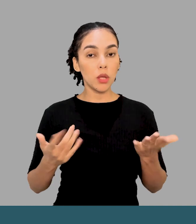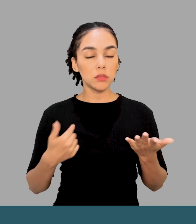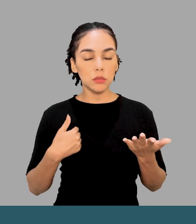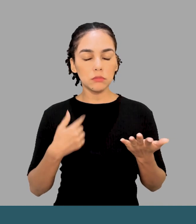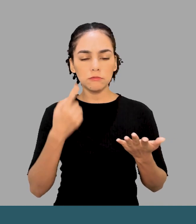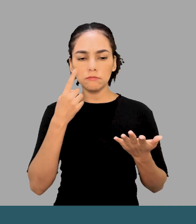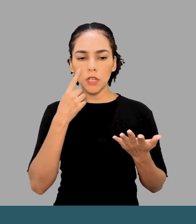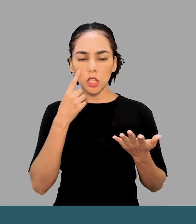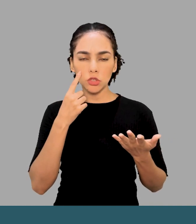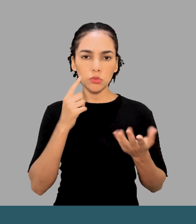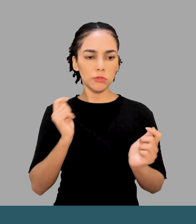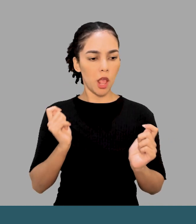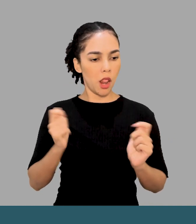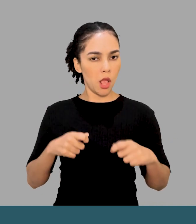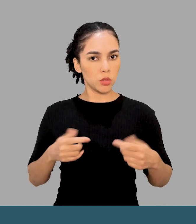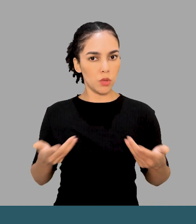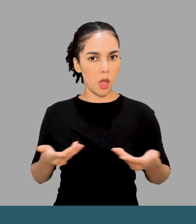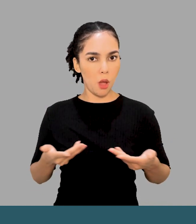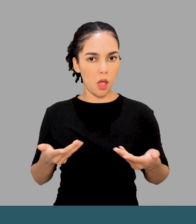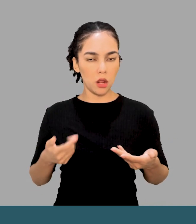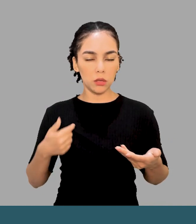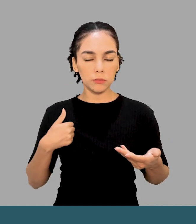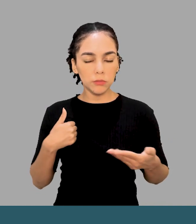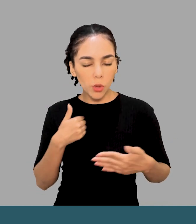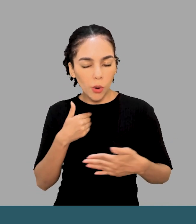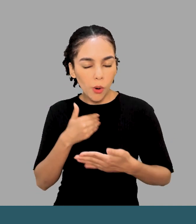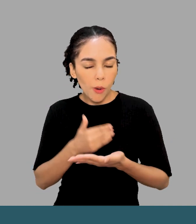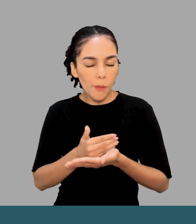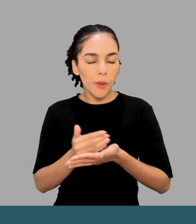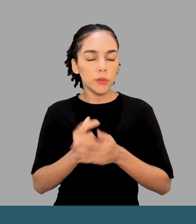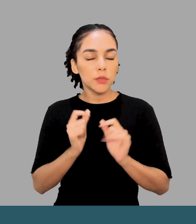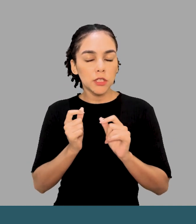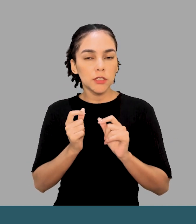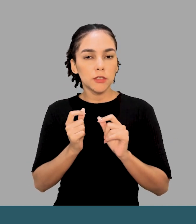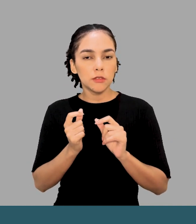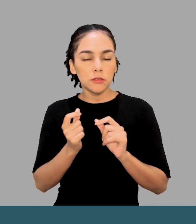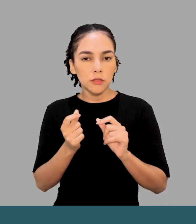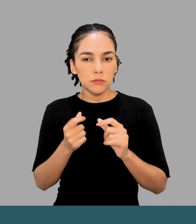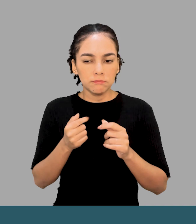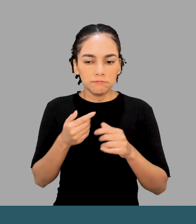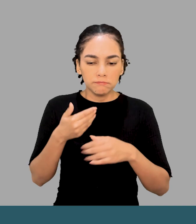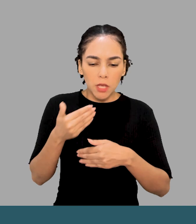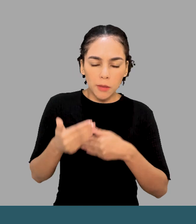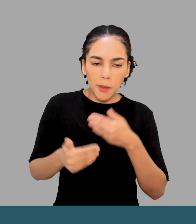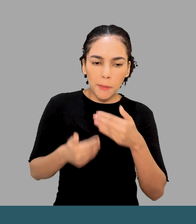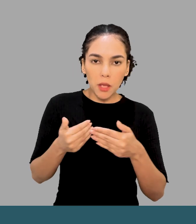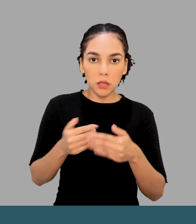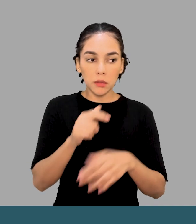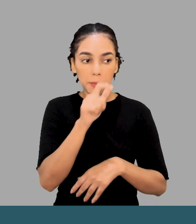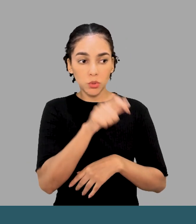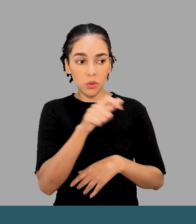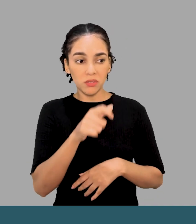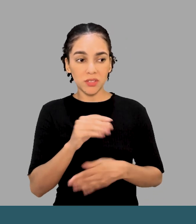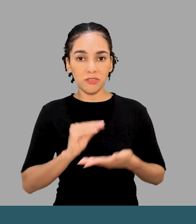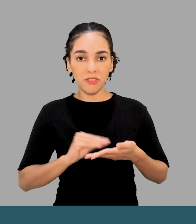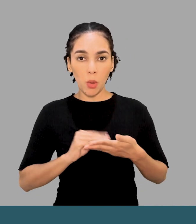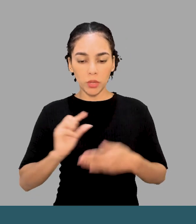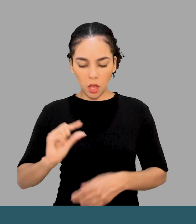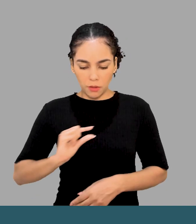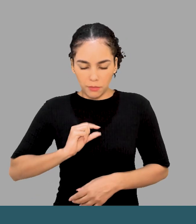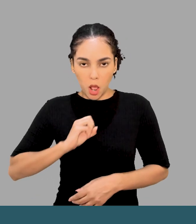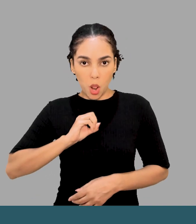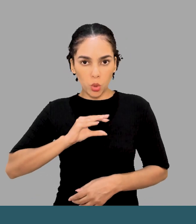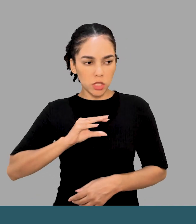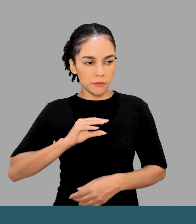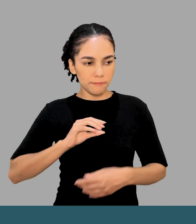pego esse talento agora e eu começo a preencher a não-luz do outro, eu começo a preencher